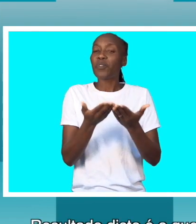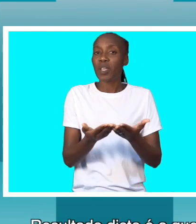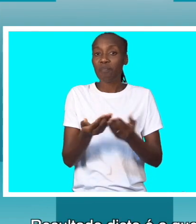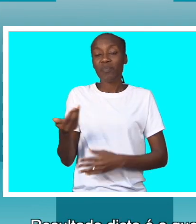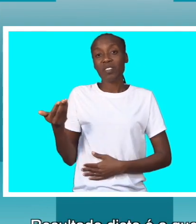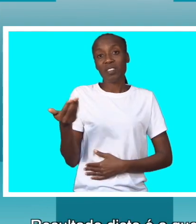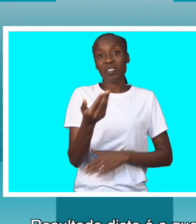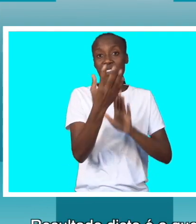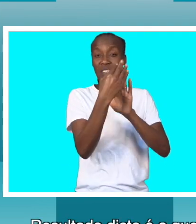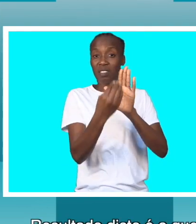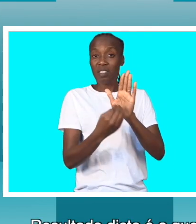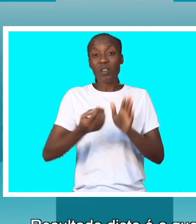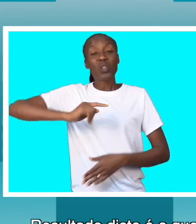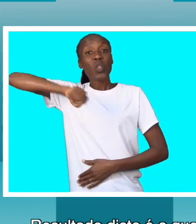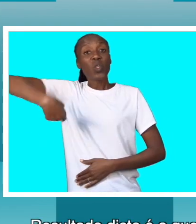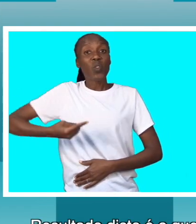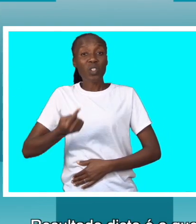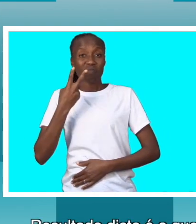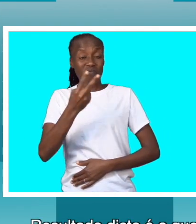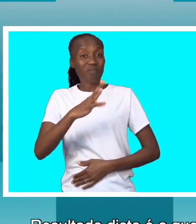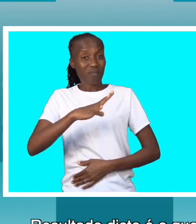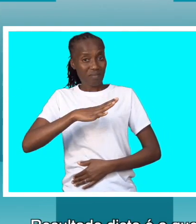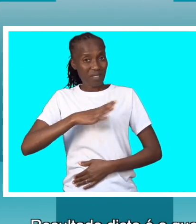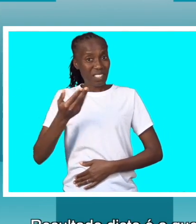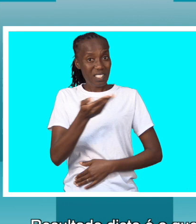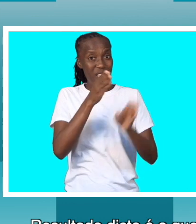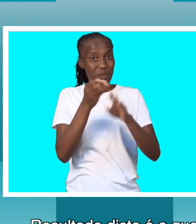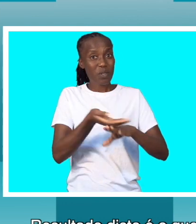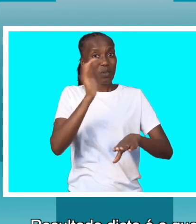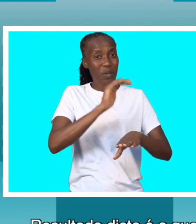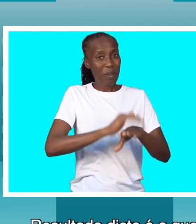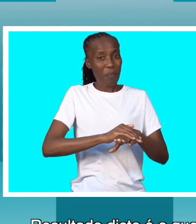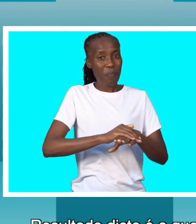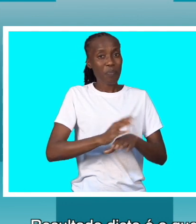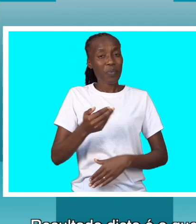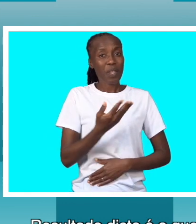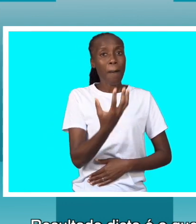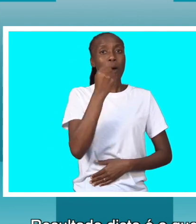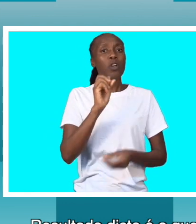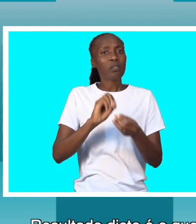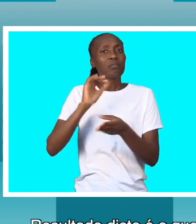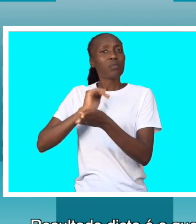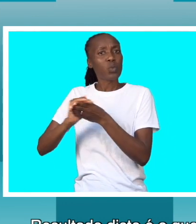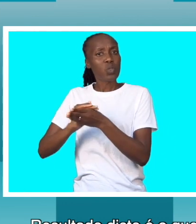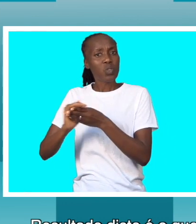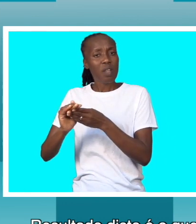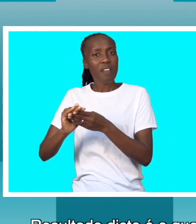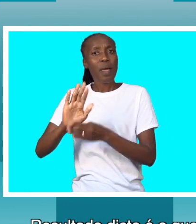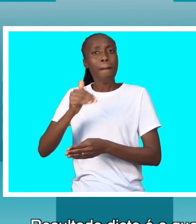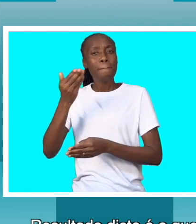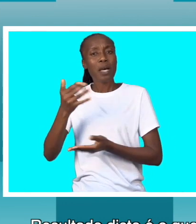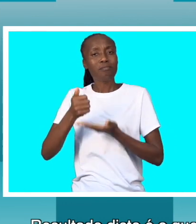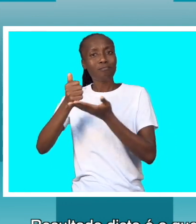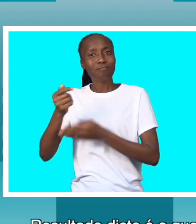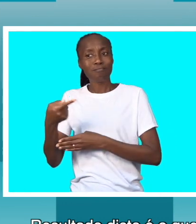o resultado disto e aquilo que nós temos visto, porque estes talentos são aqueles que podem servir para alimentar